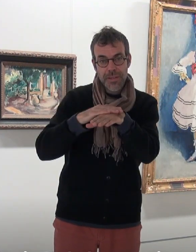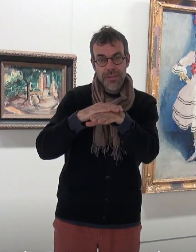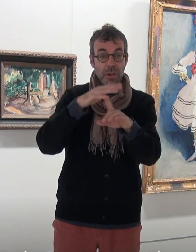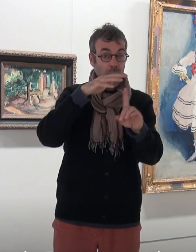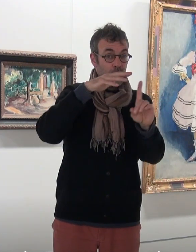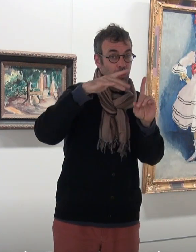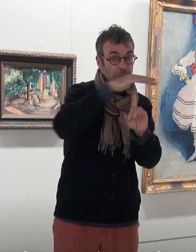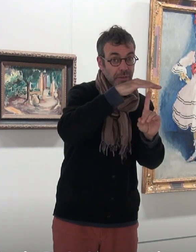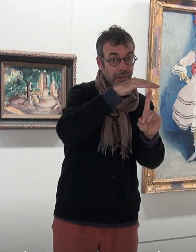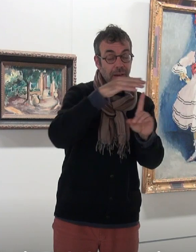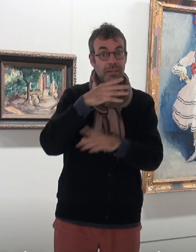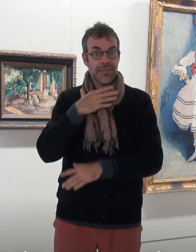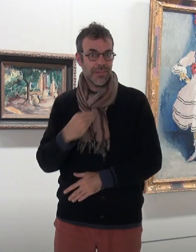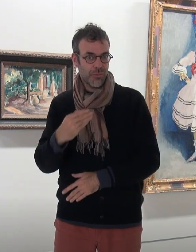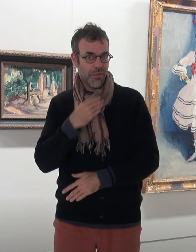même sexuel.